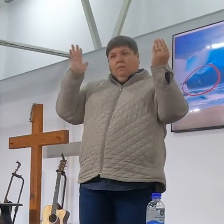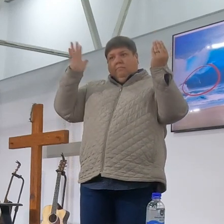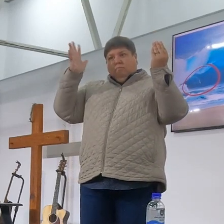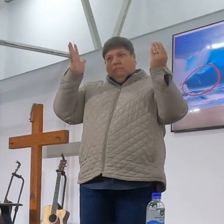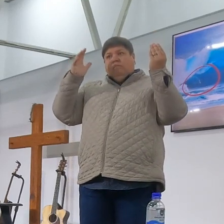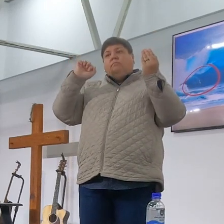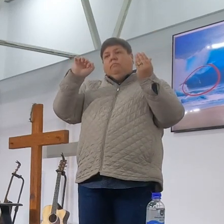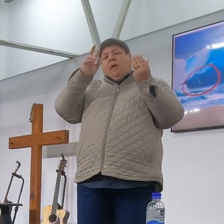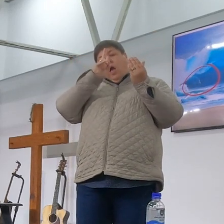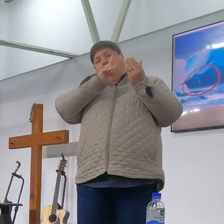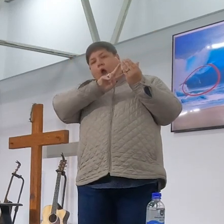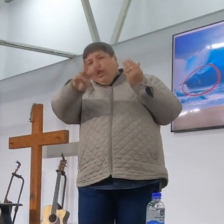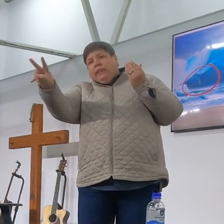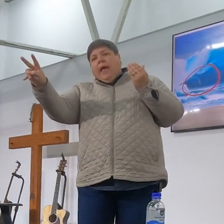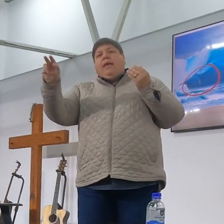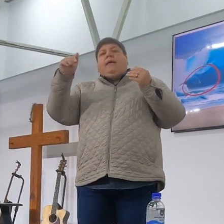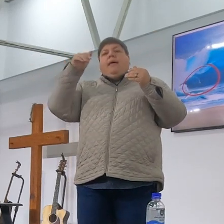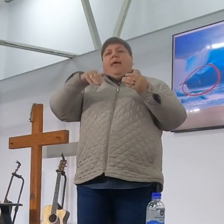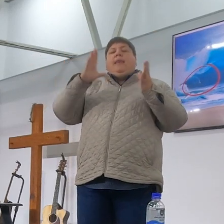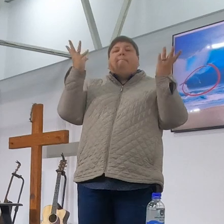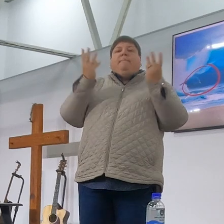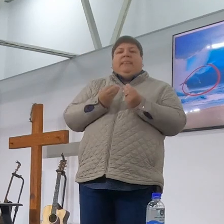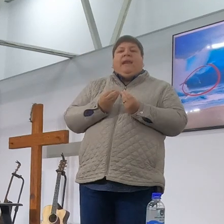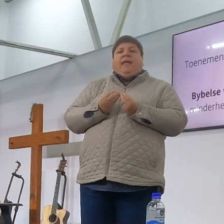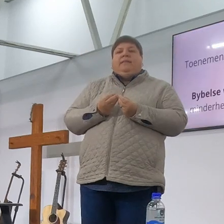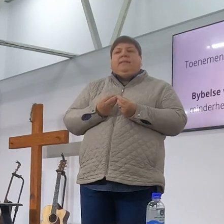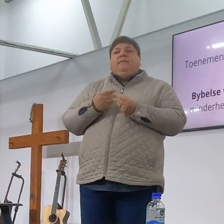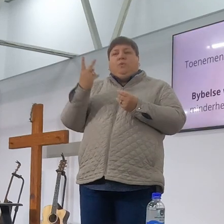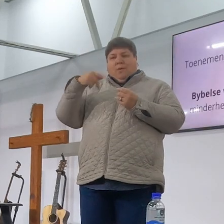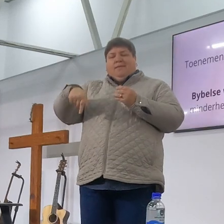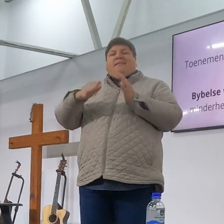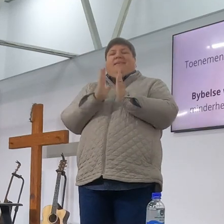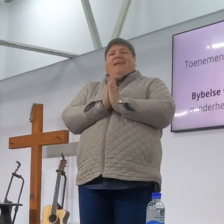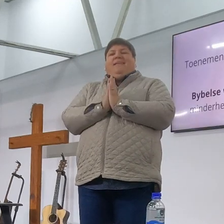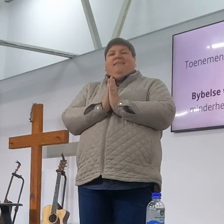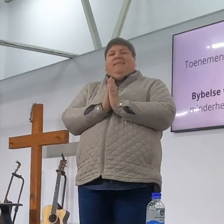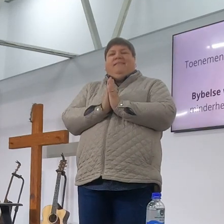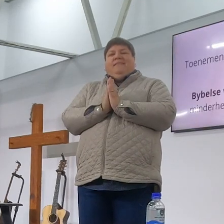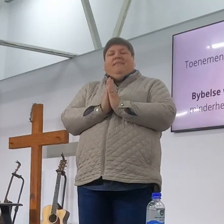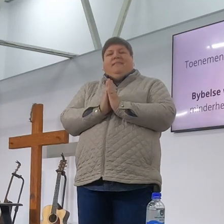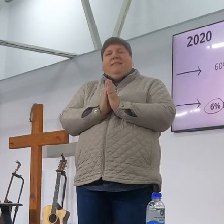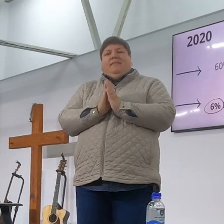world view in die minderheid, selfs in die kerk.